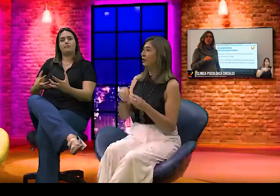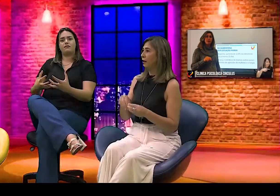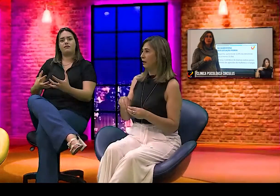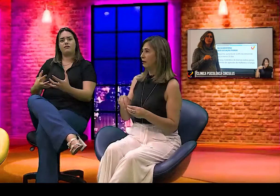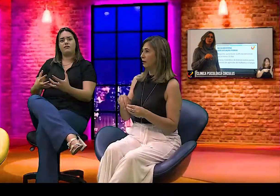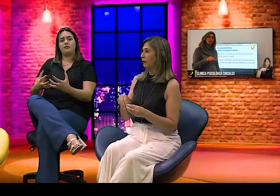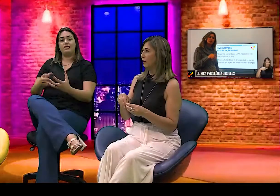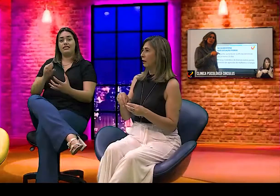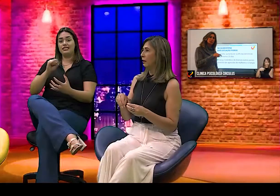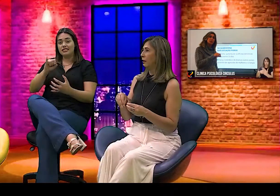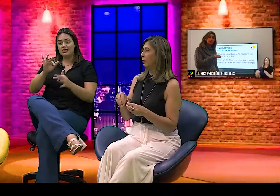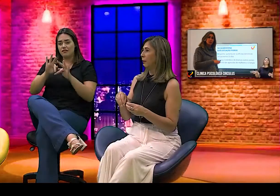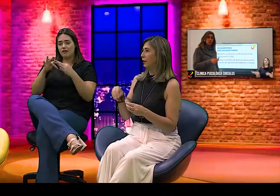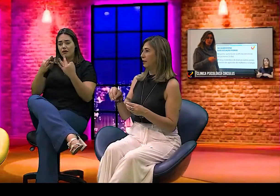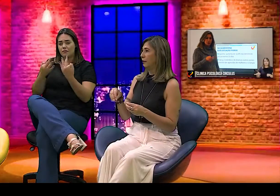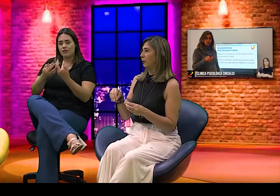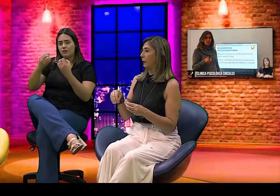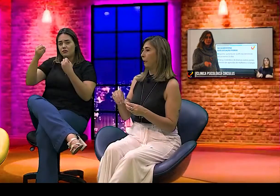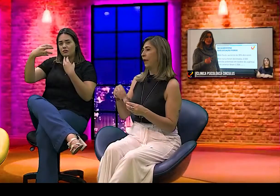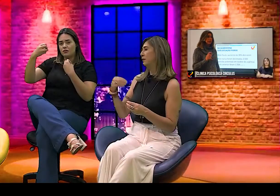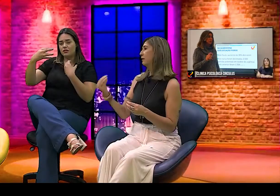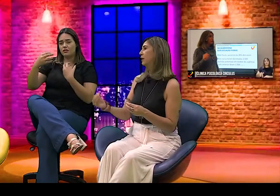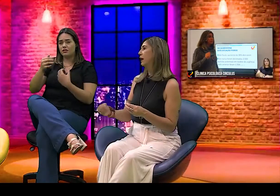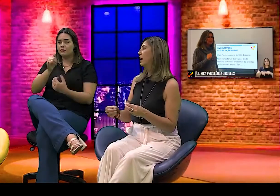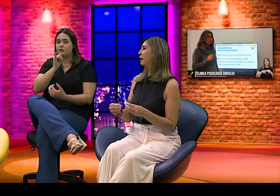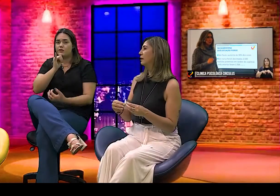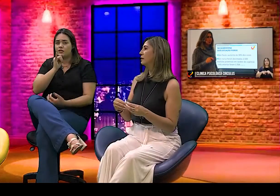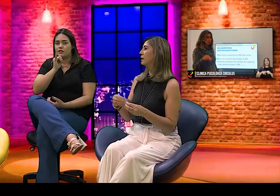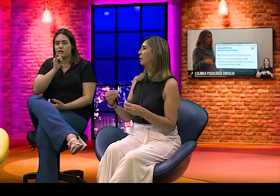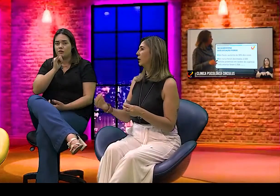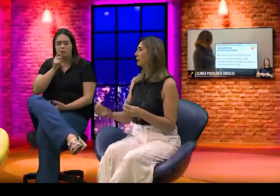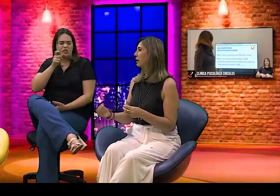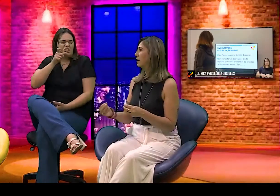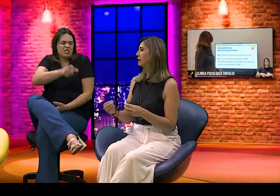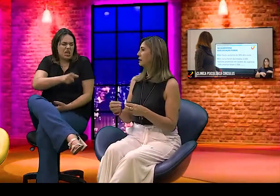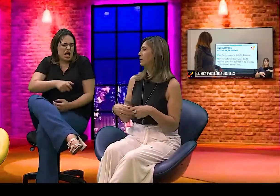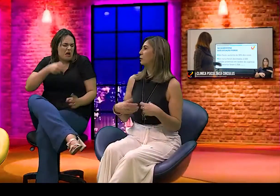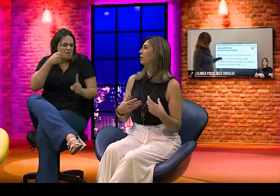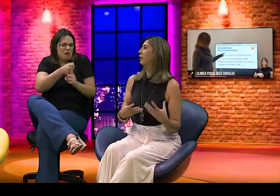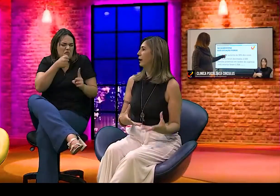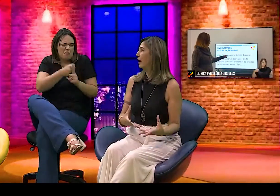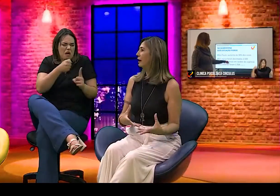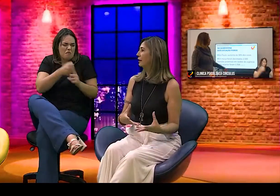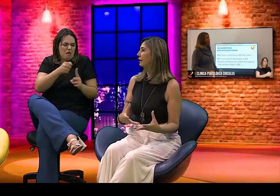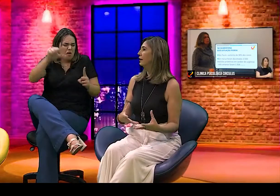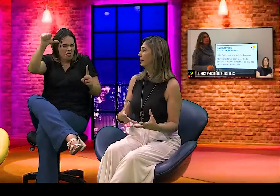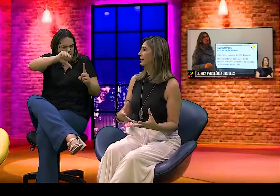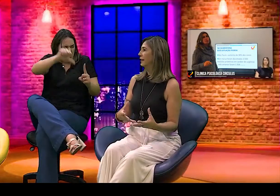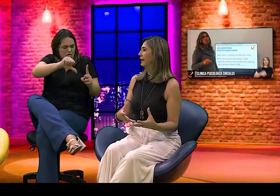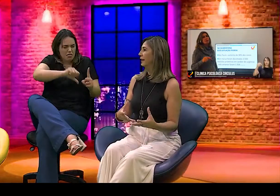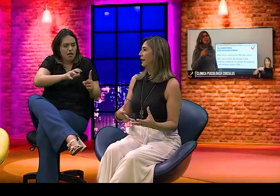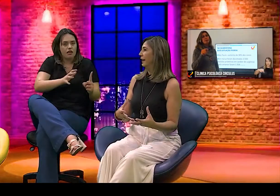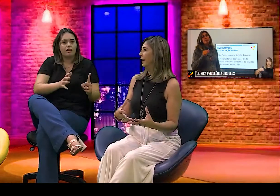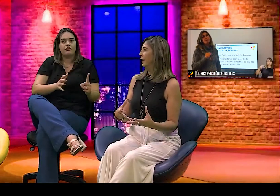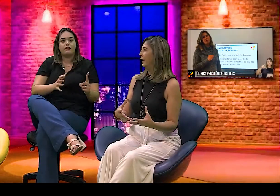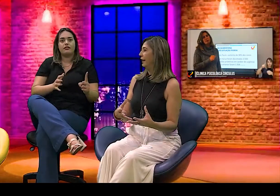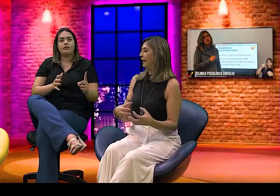eu entender que, por exemplo, ser xingada, ser maltratada, ser desqualificada,